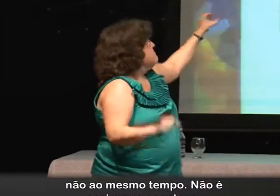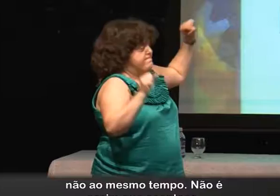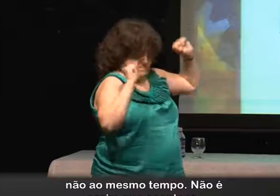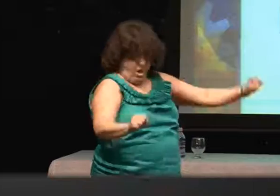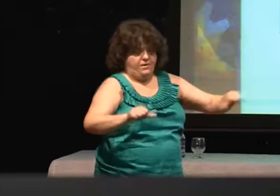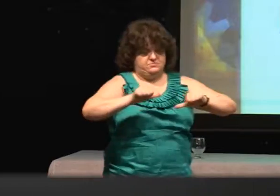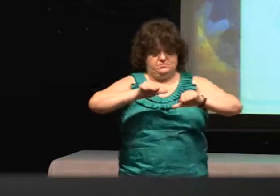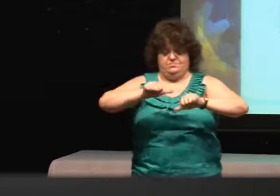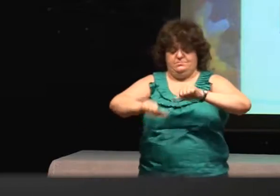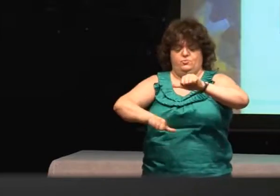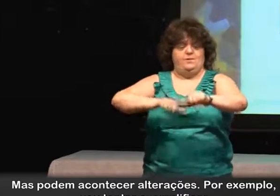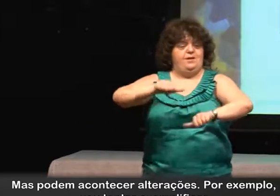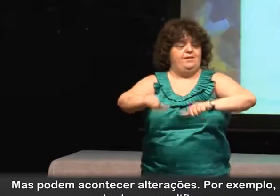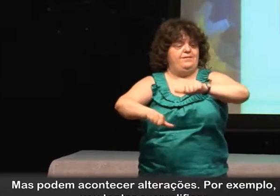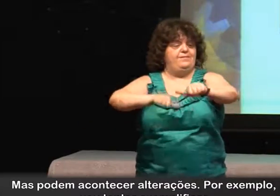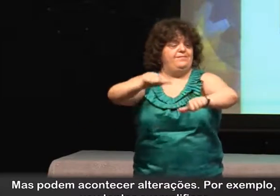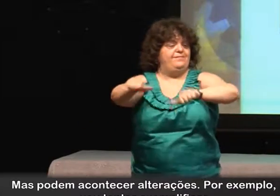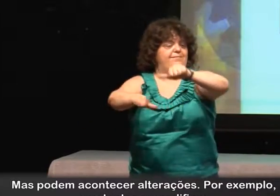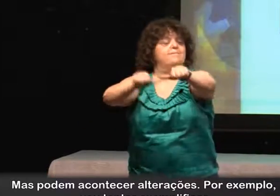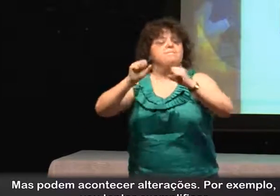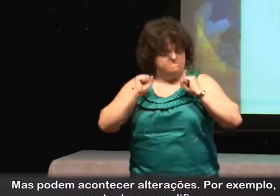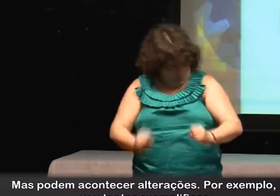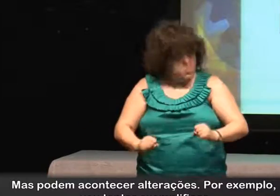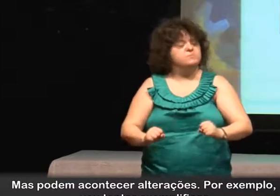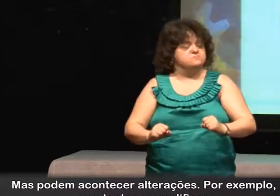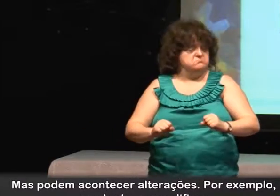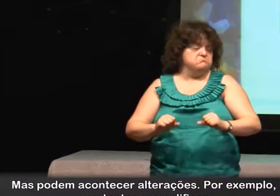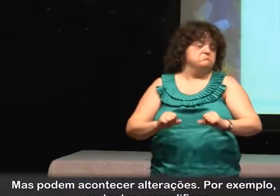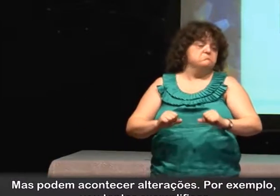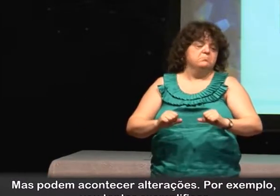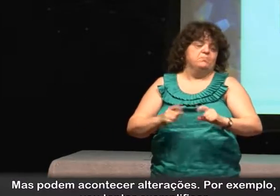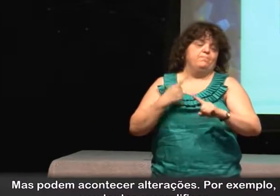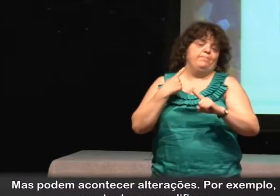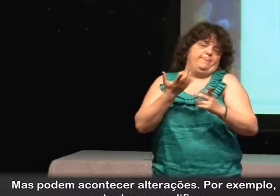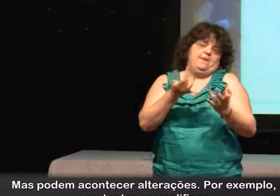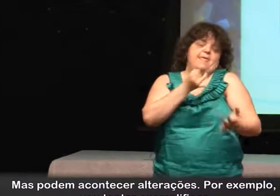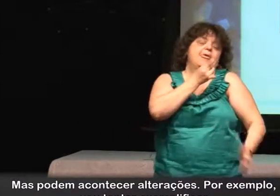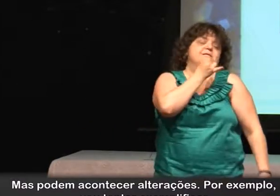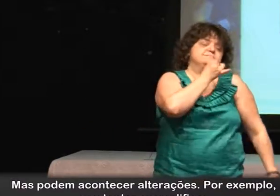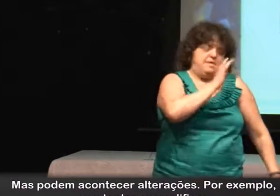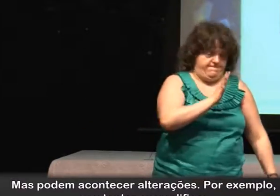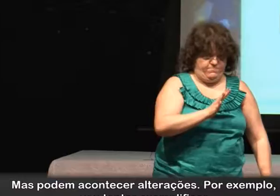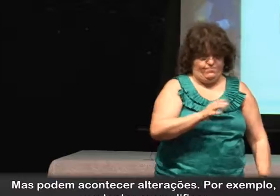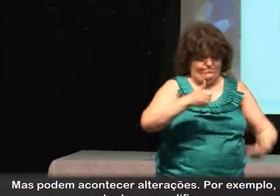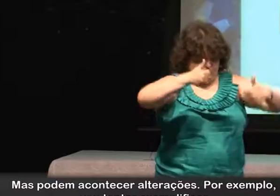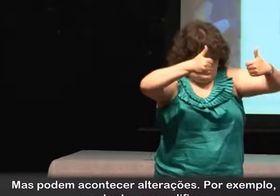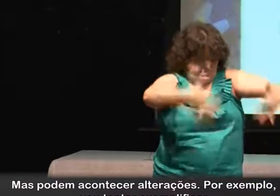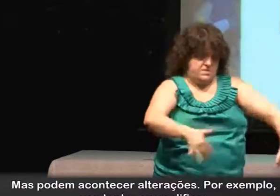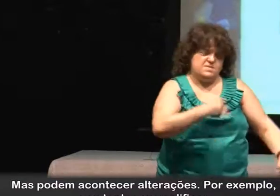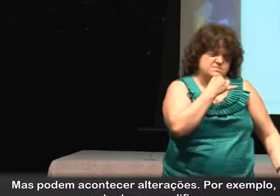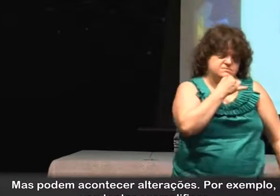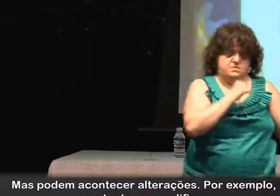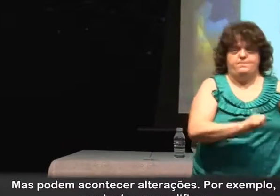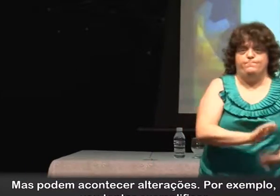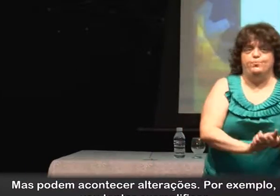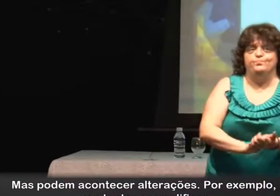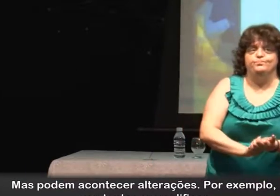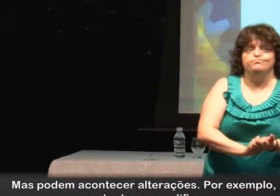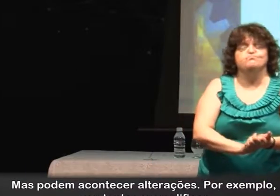acontece. Mas há alterações, podem acontecer alterações. Por exemplo, vou tentar